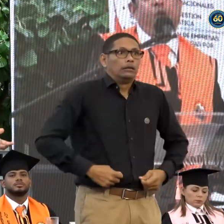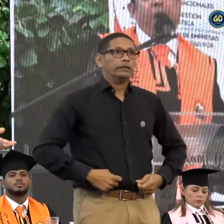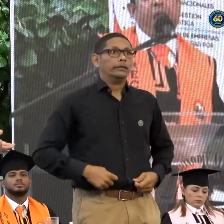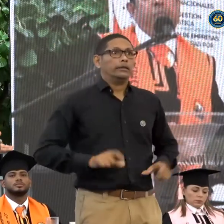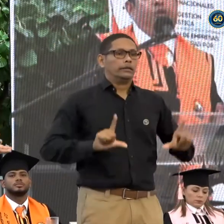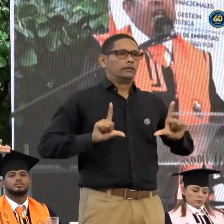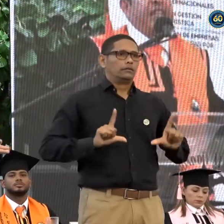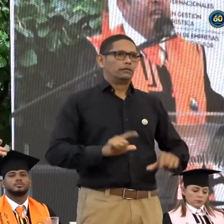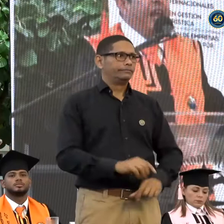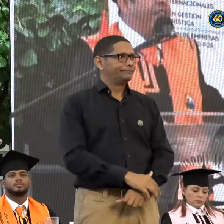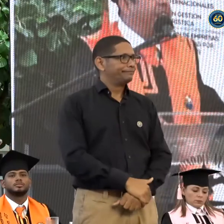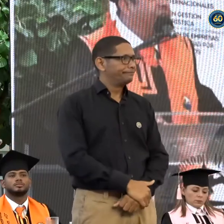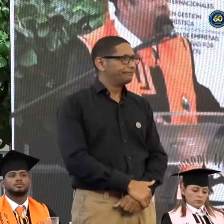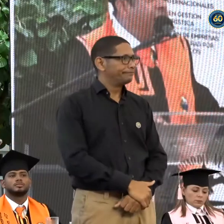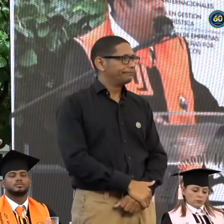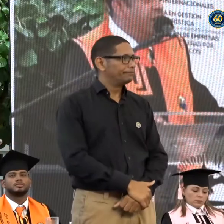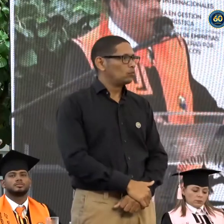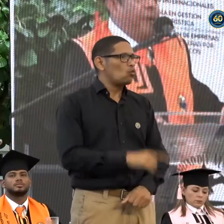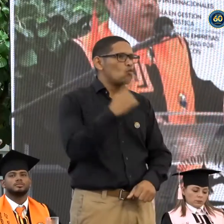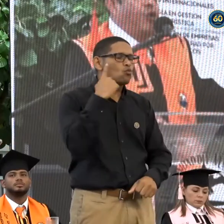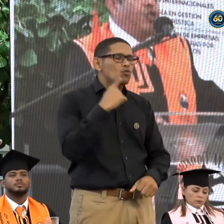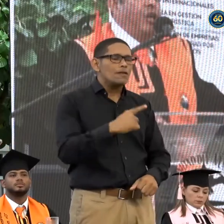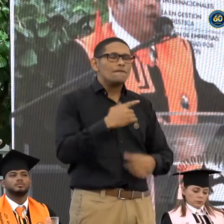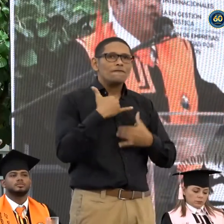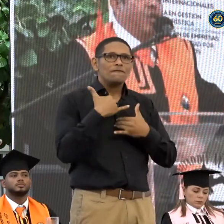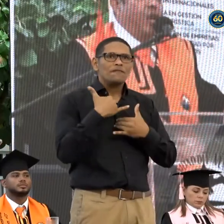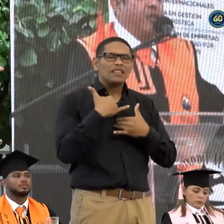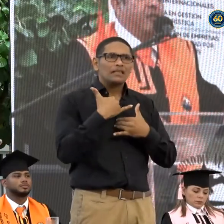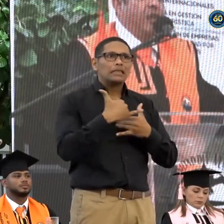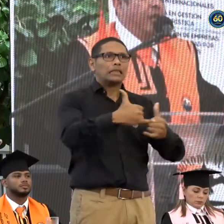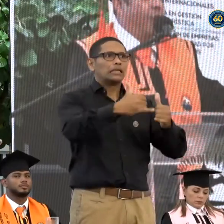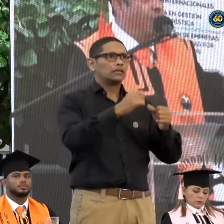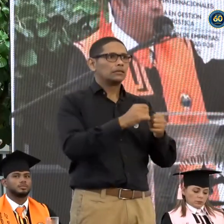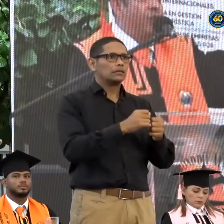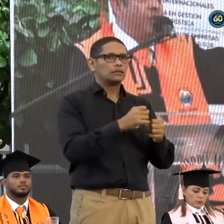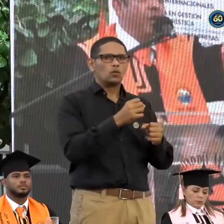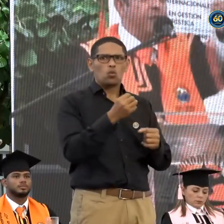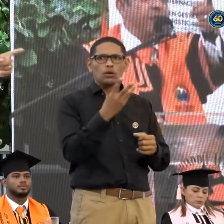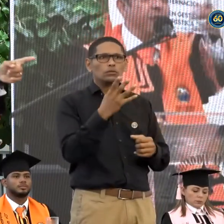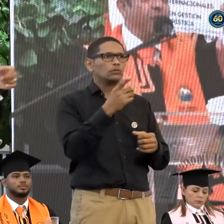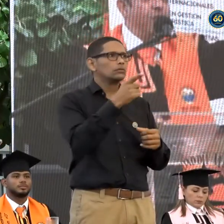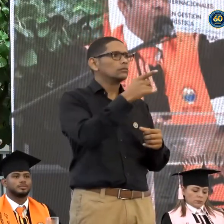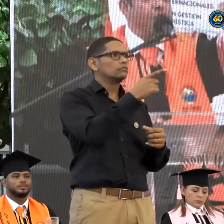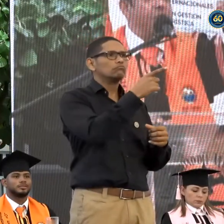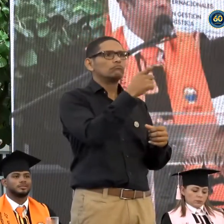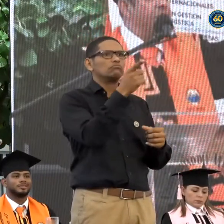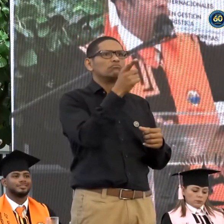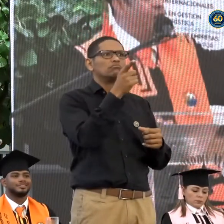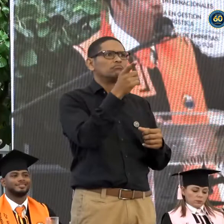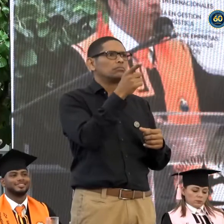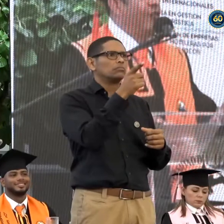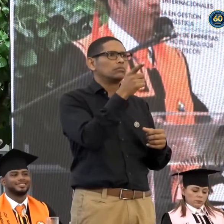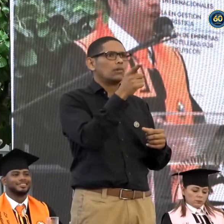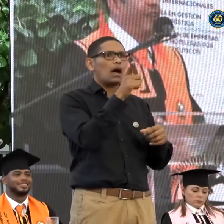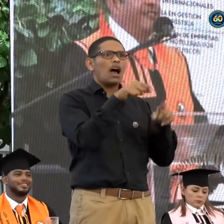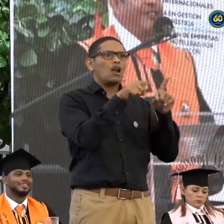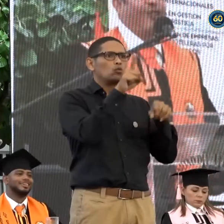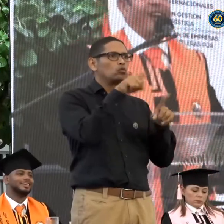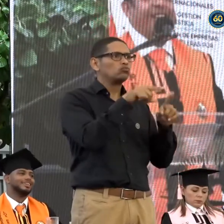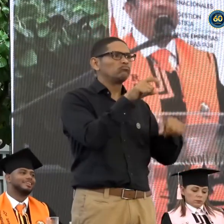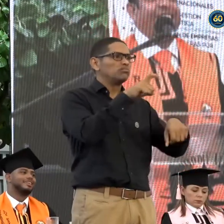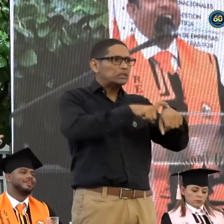de la vida si he pasado cinco seis siete ocho 10 11 12 13 14 años aquí haciendo la carrera